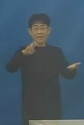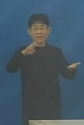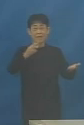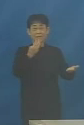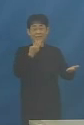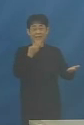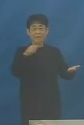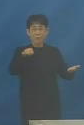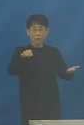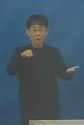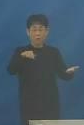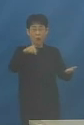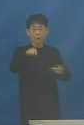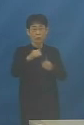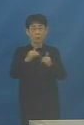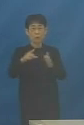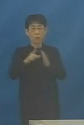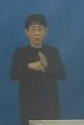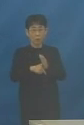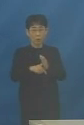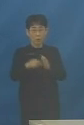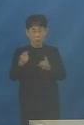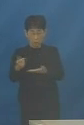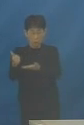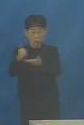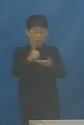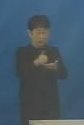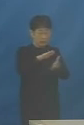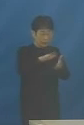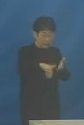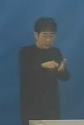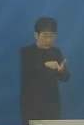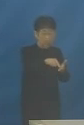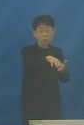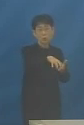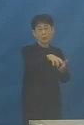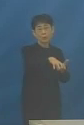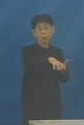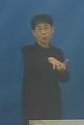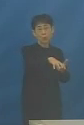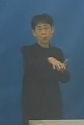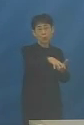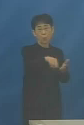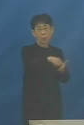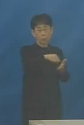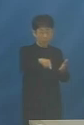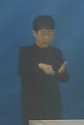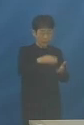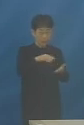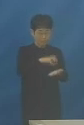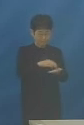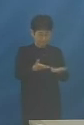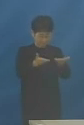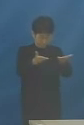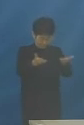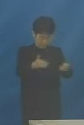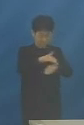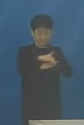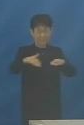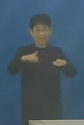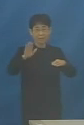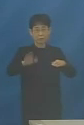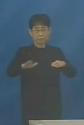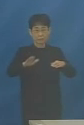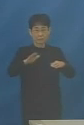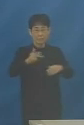かa マフィンエアの方にも立ち会っていただきましてそういうことを計画をしておりますまた